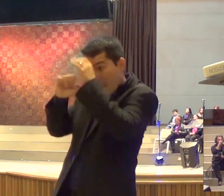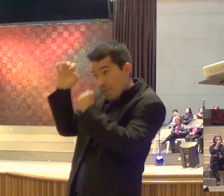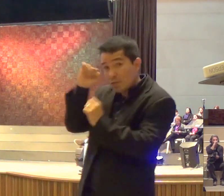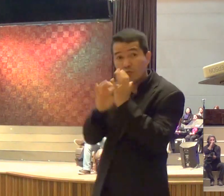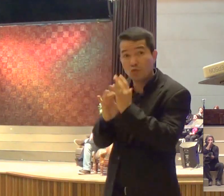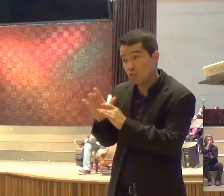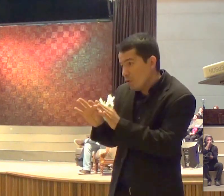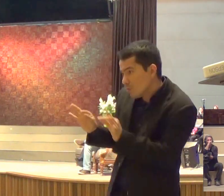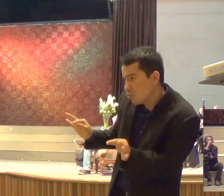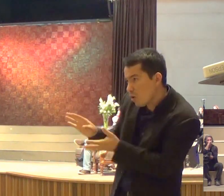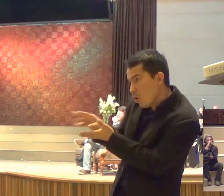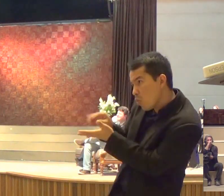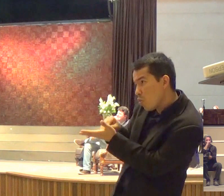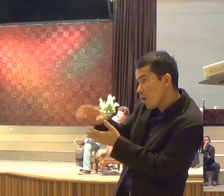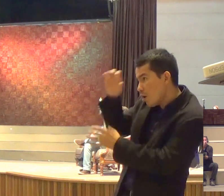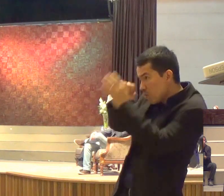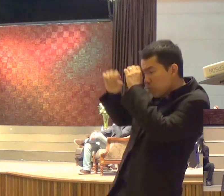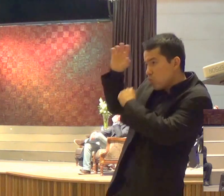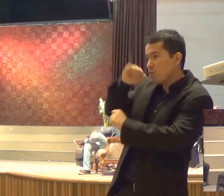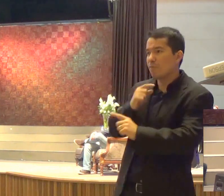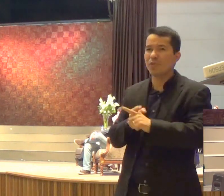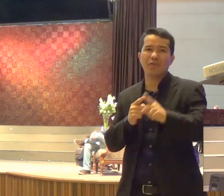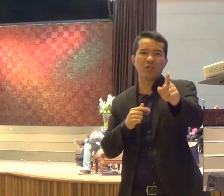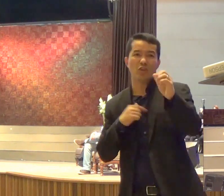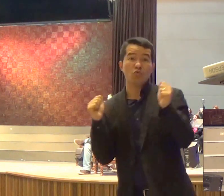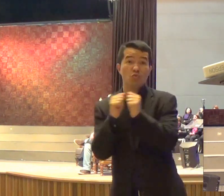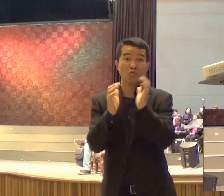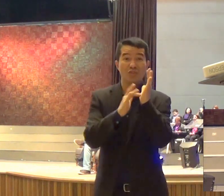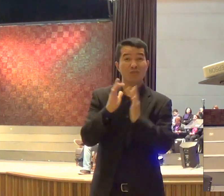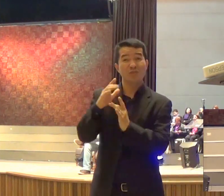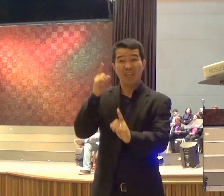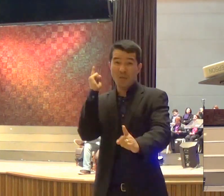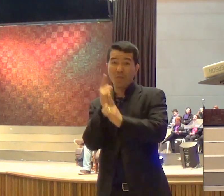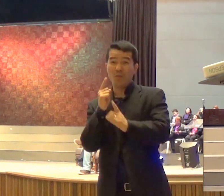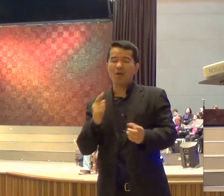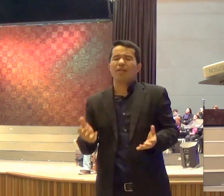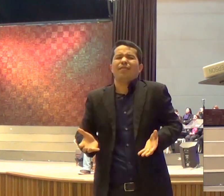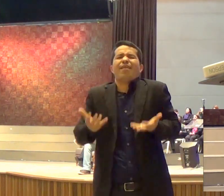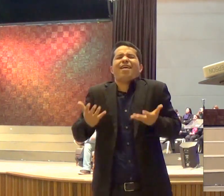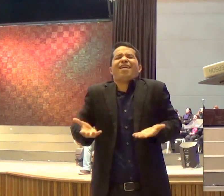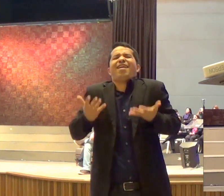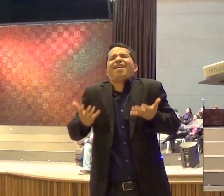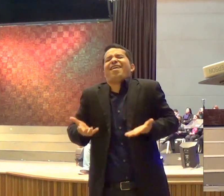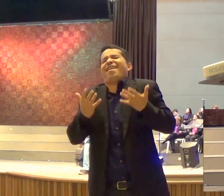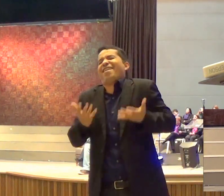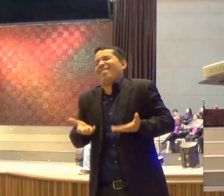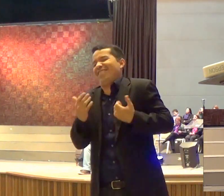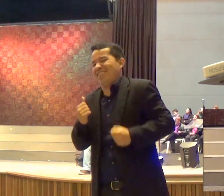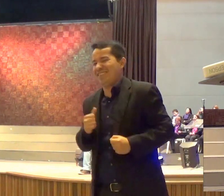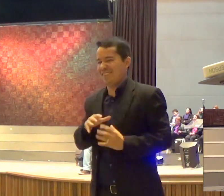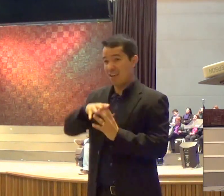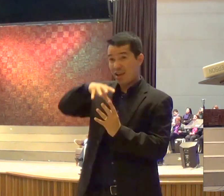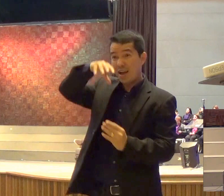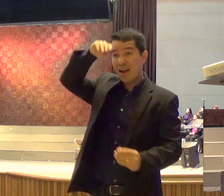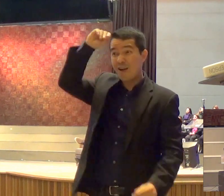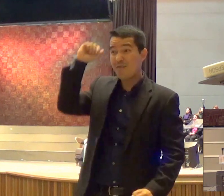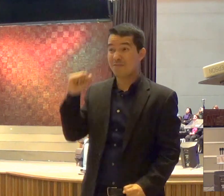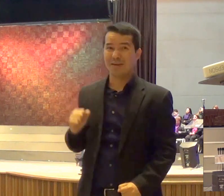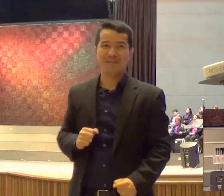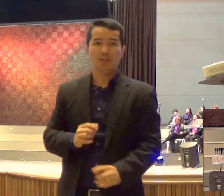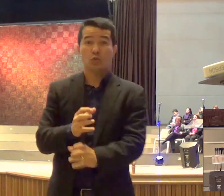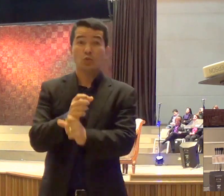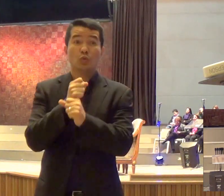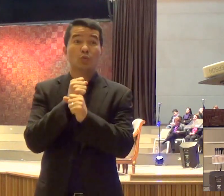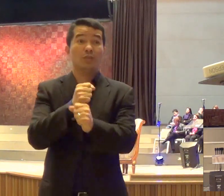e em mim encontrarei descanso para as vossas almas porque o meu